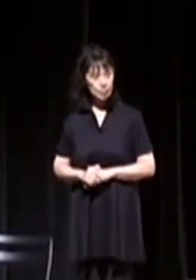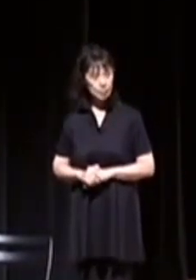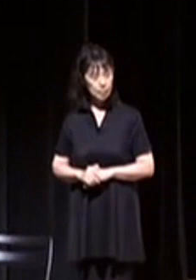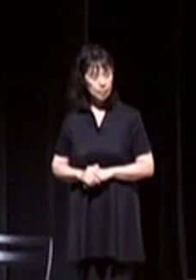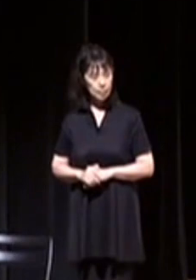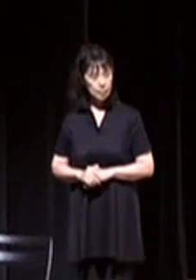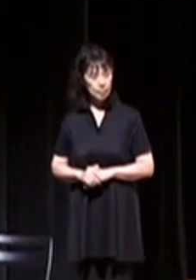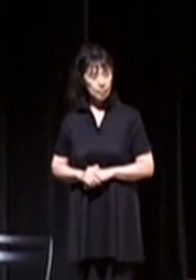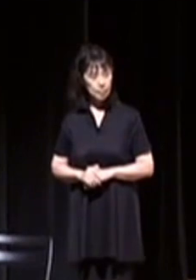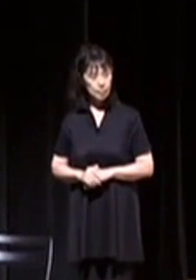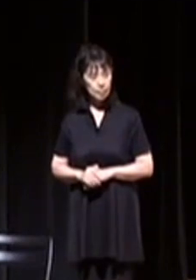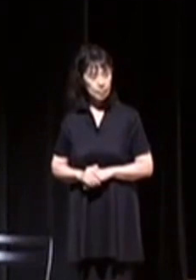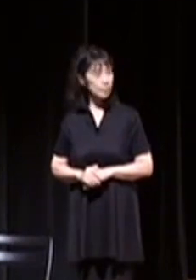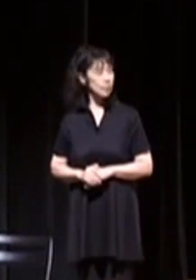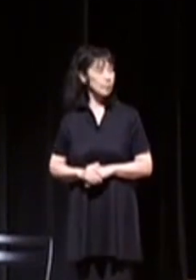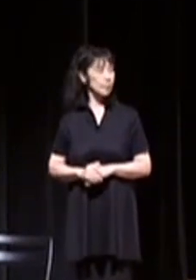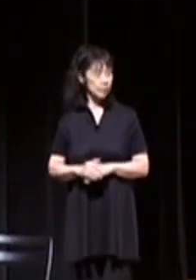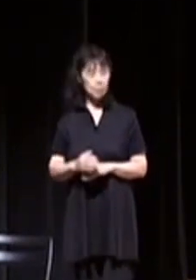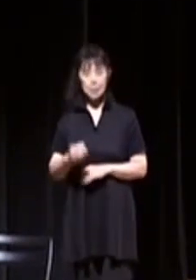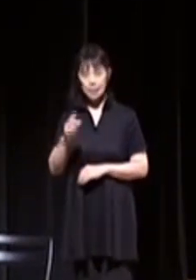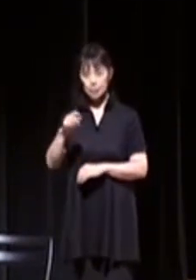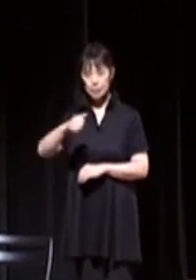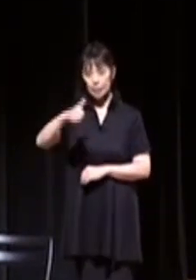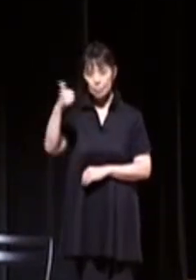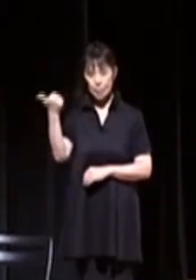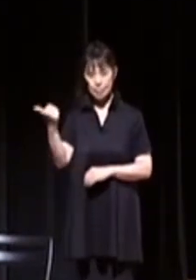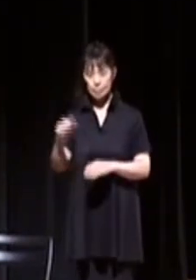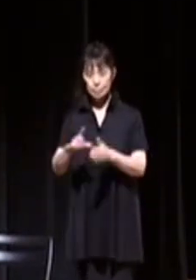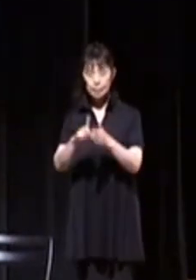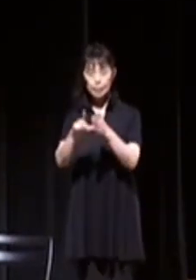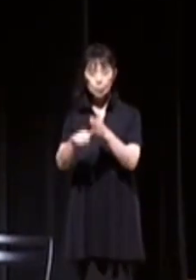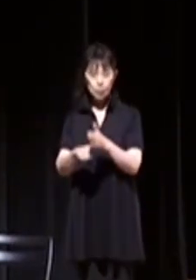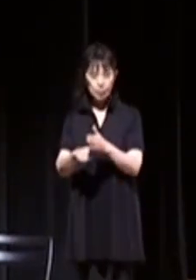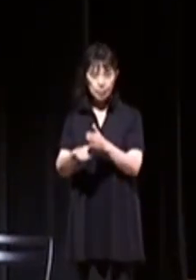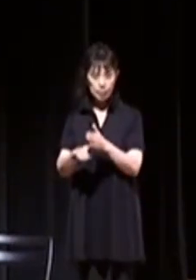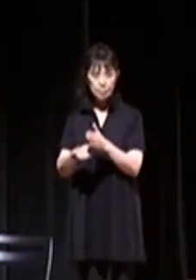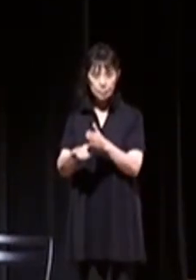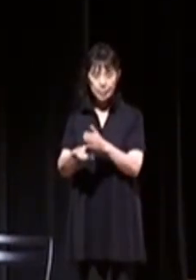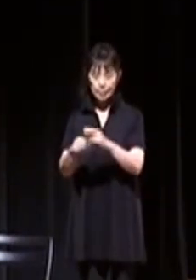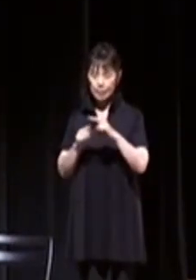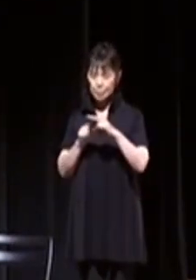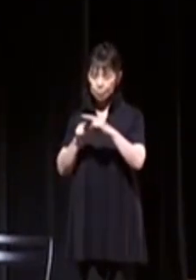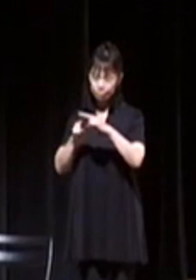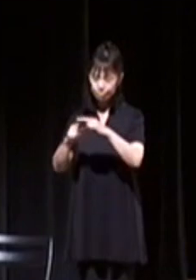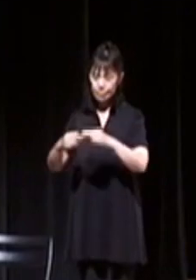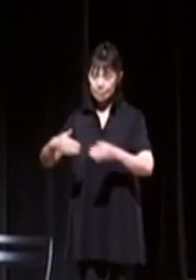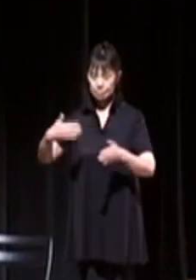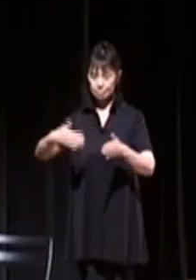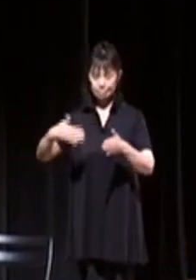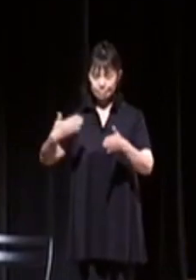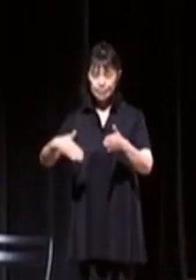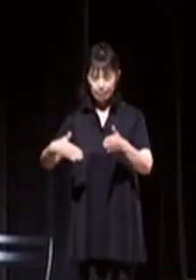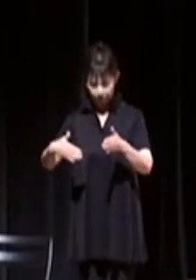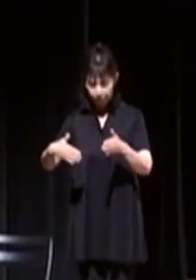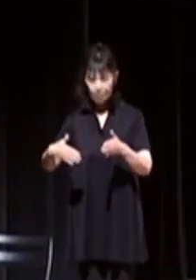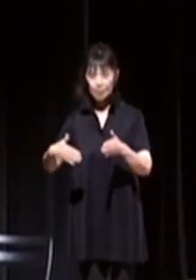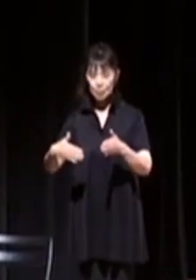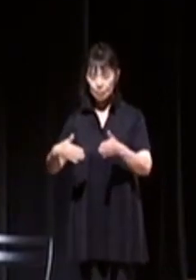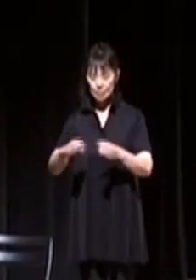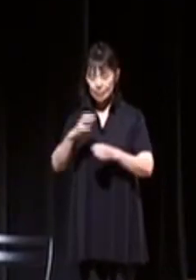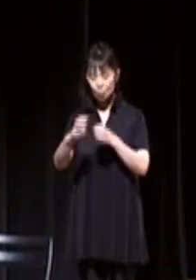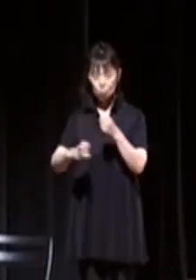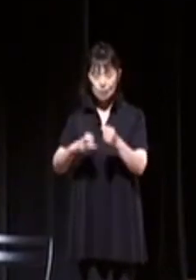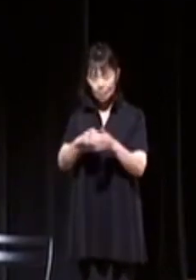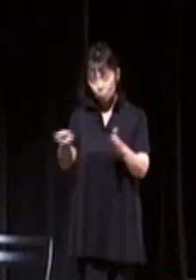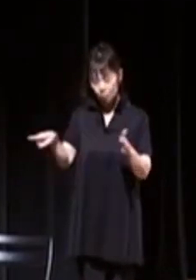は私が20歳の時に亡くなった父に生前出すことができなかった手紙を30年近く経った